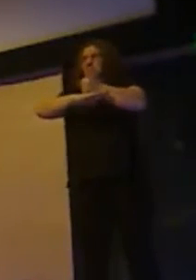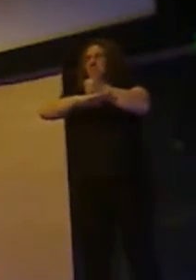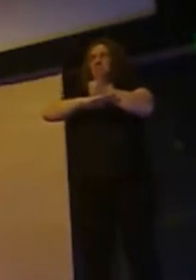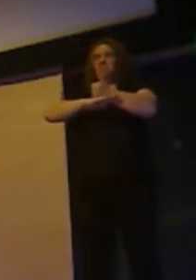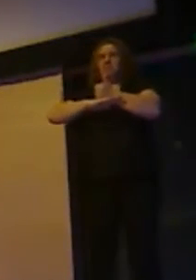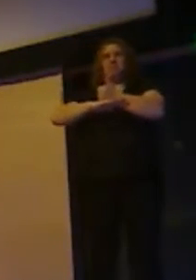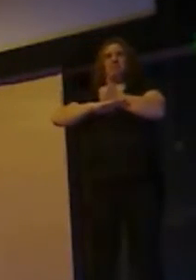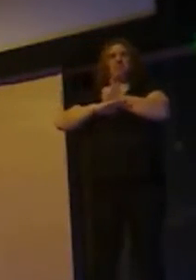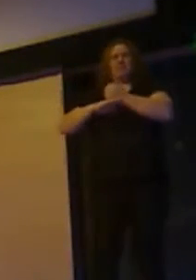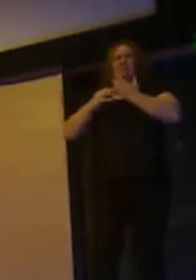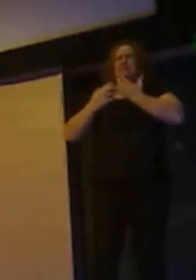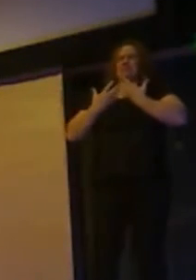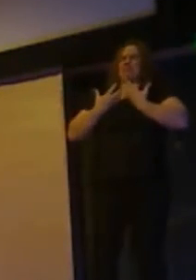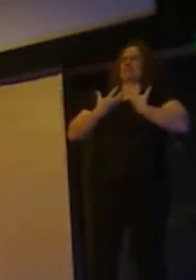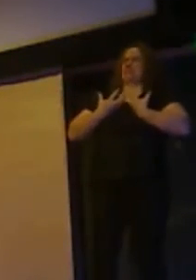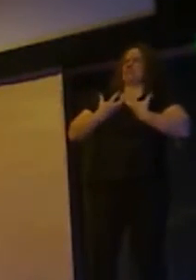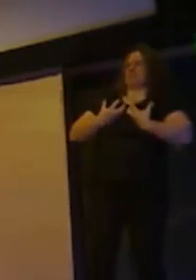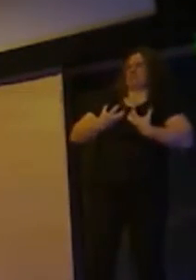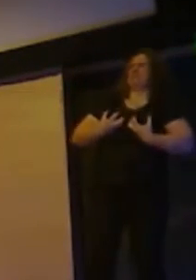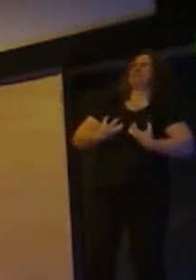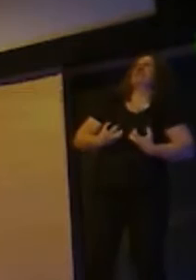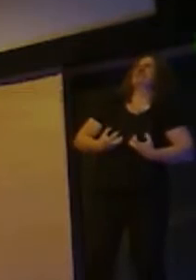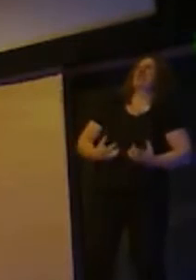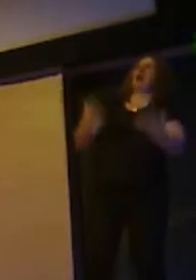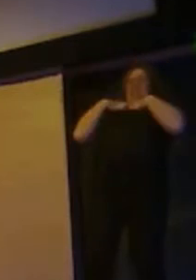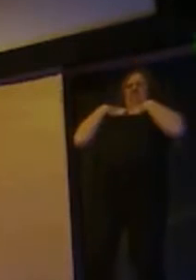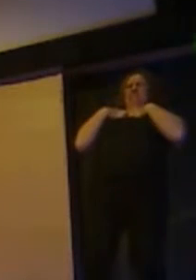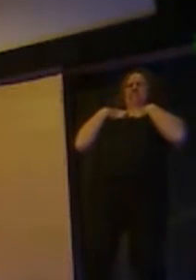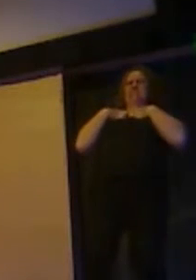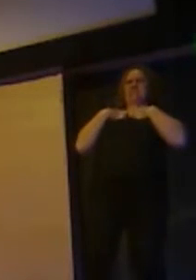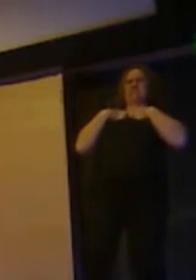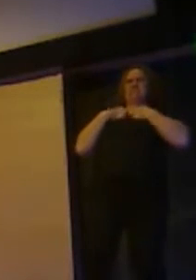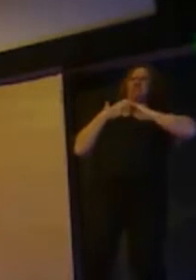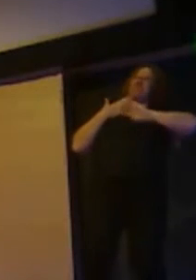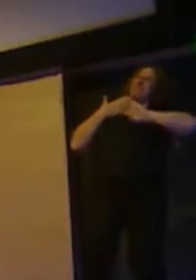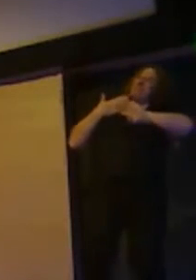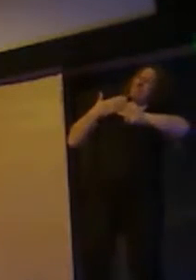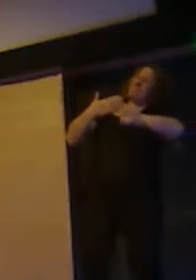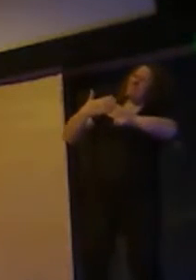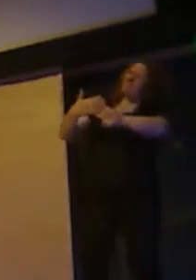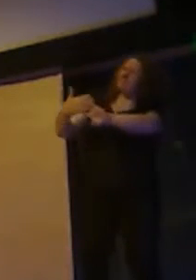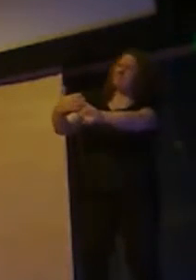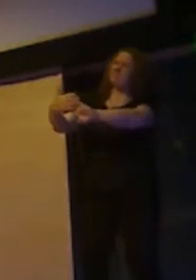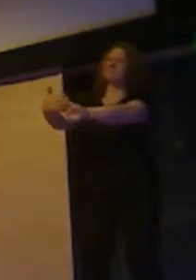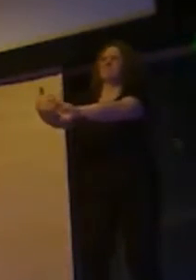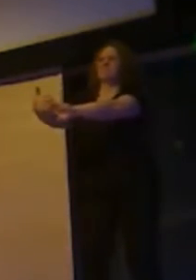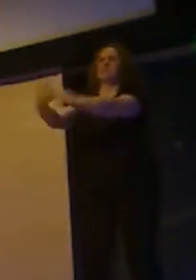miran mientras le dicen: alma en pena, pena sin alma.